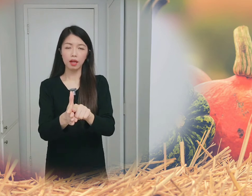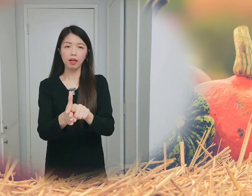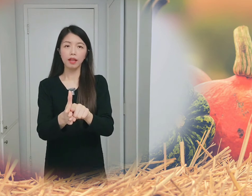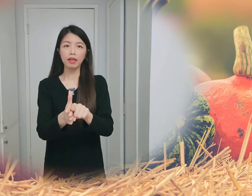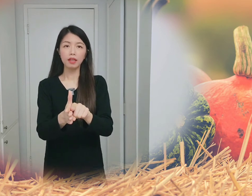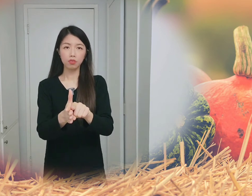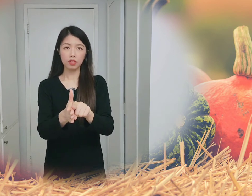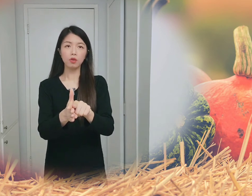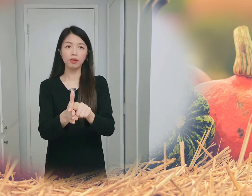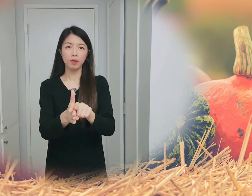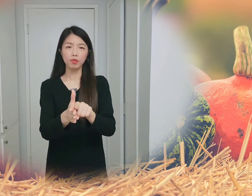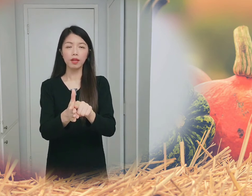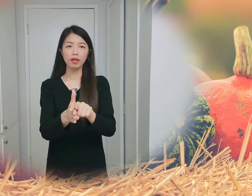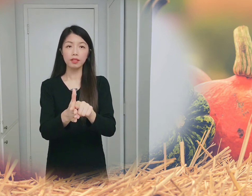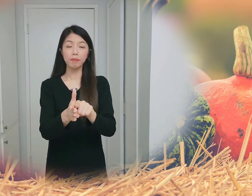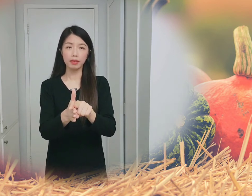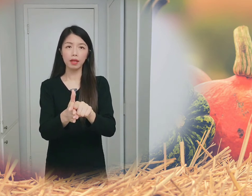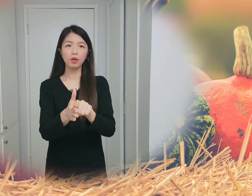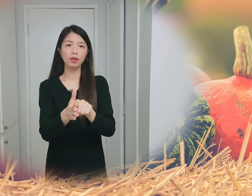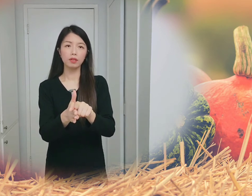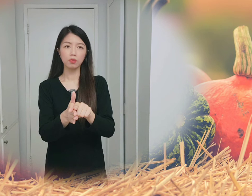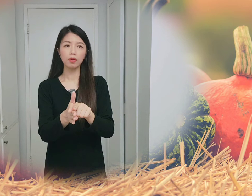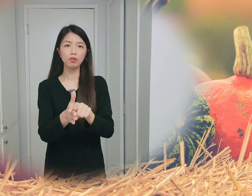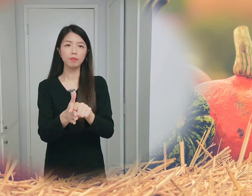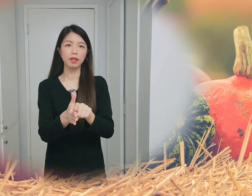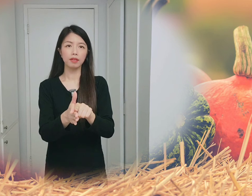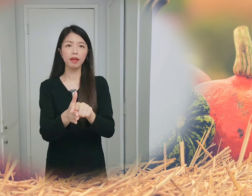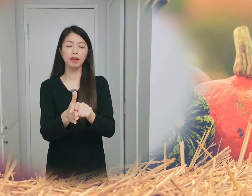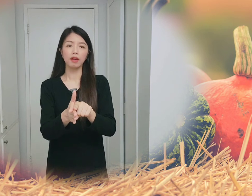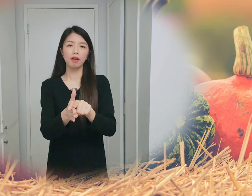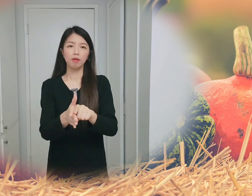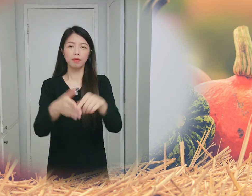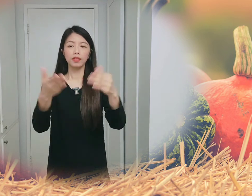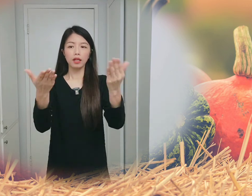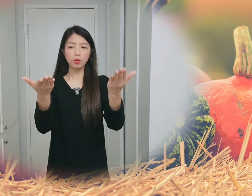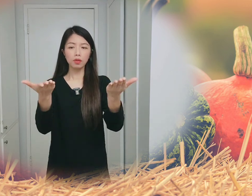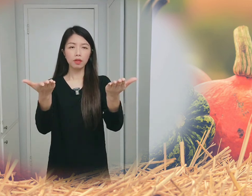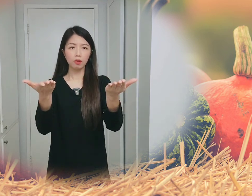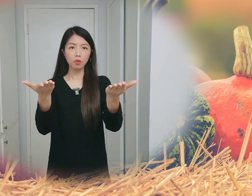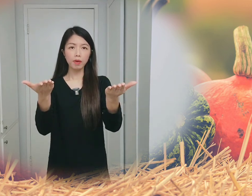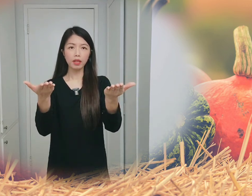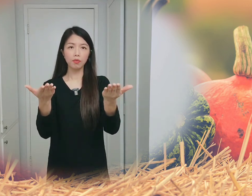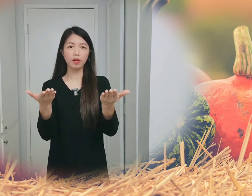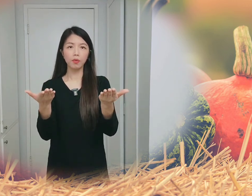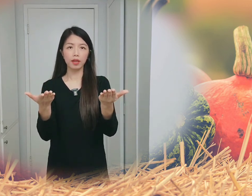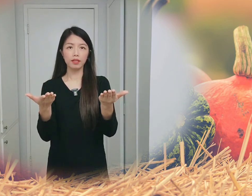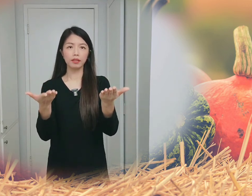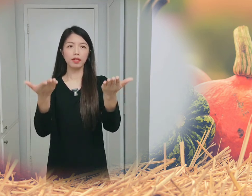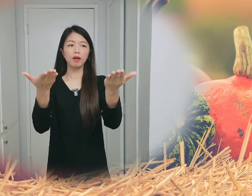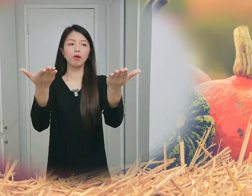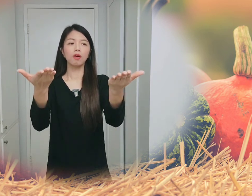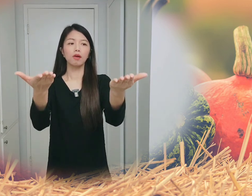주실, 나에게 주시는 거기 때문에 사실상 받다라고 하는 뜻의 수어를 해주시면 되는데 양손을 이렇게 손바닥이 위를 보이게